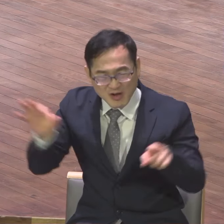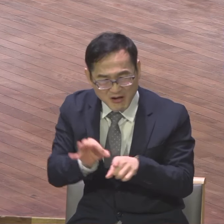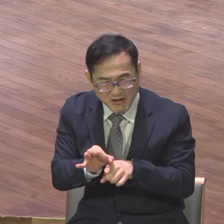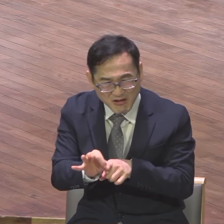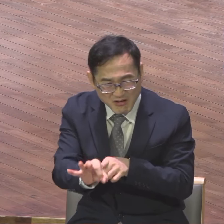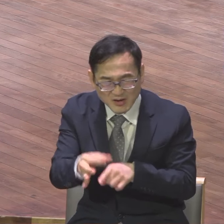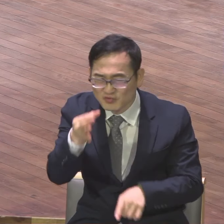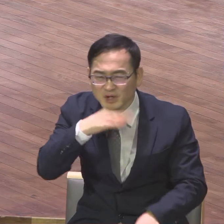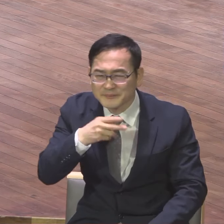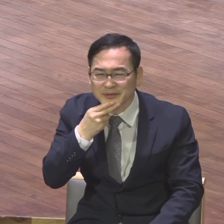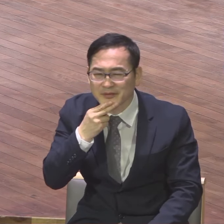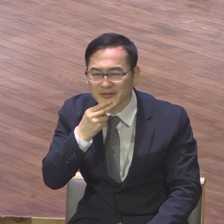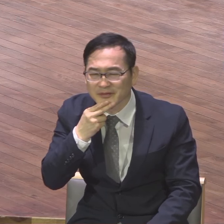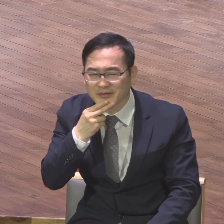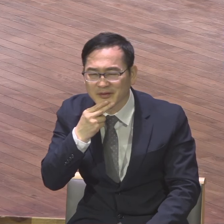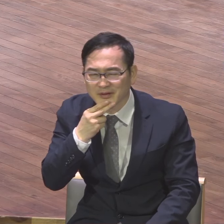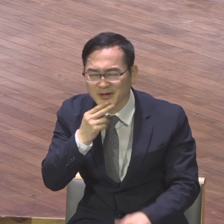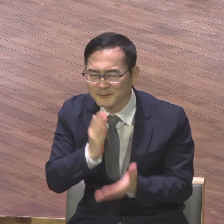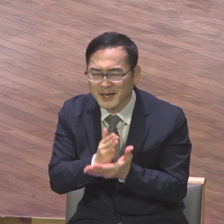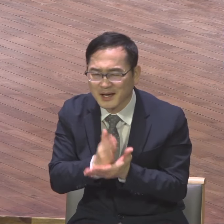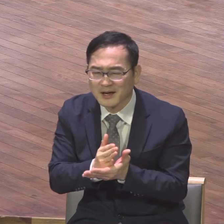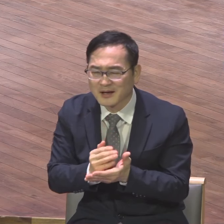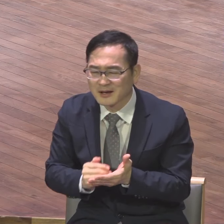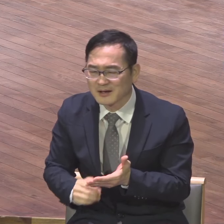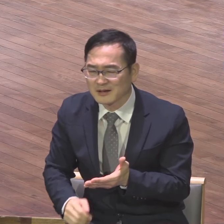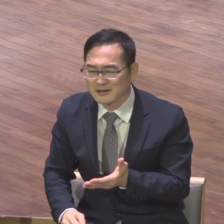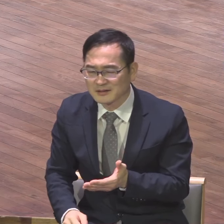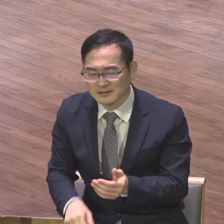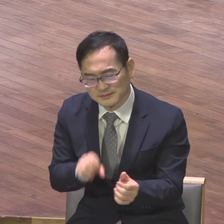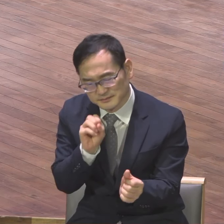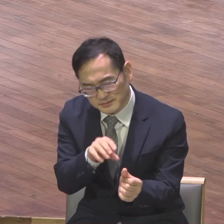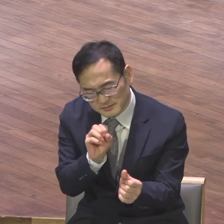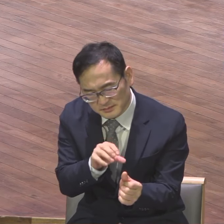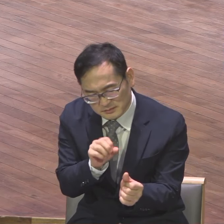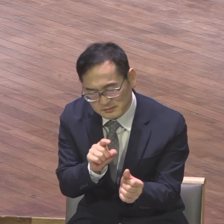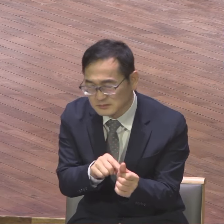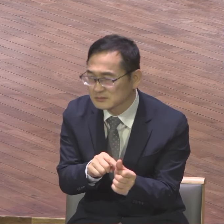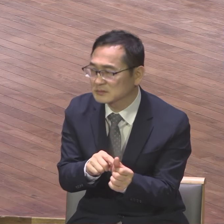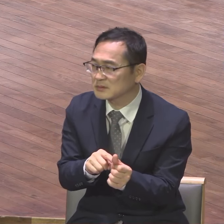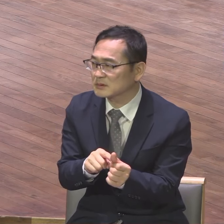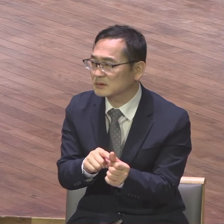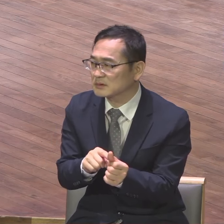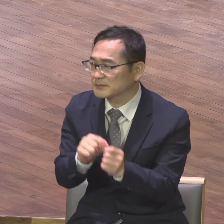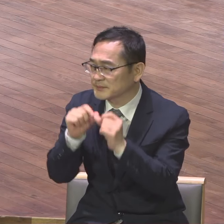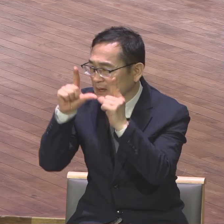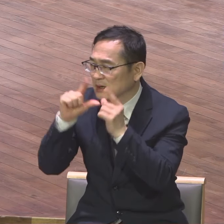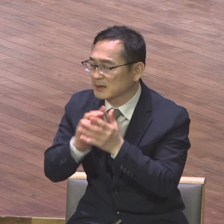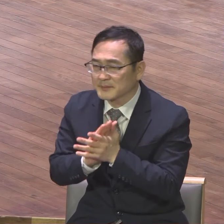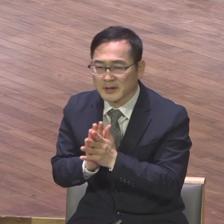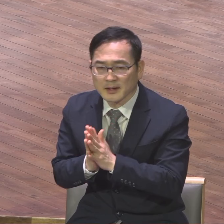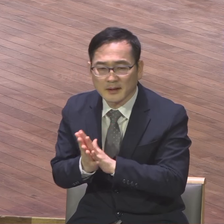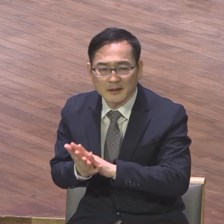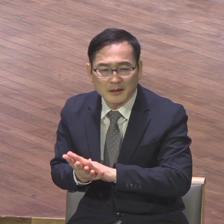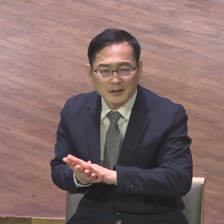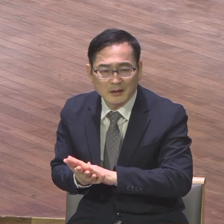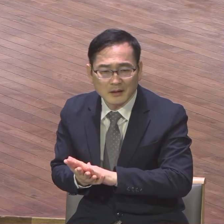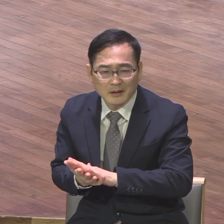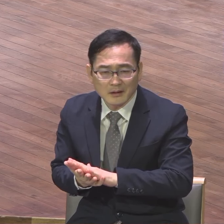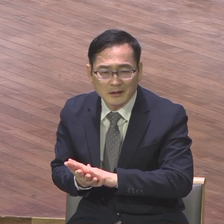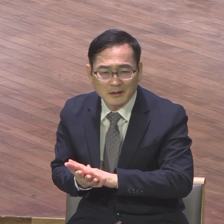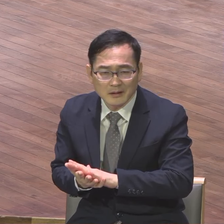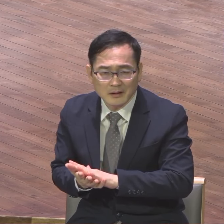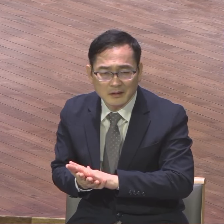아니라 한번 진단해 보세요. 영적 영향력은요, 단순한 말로 되는